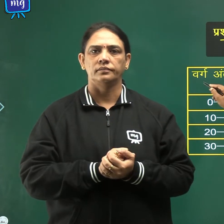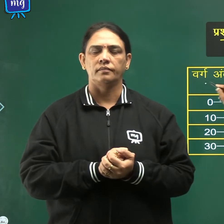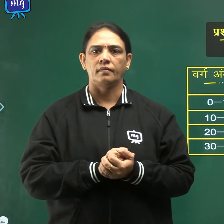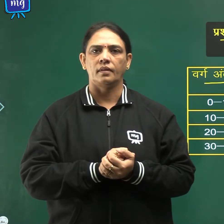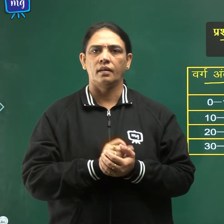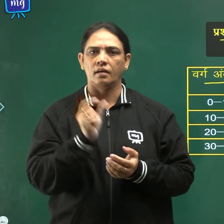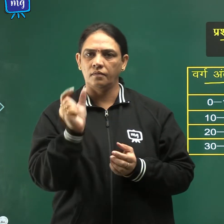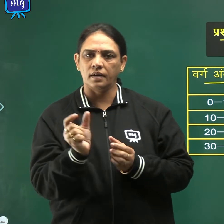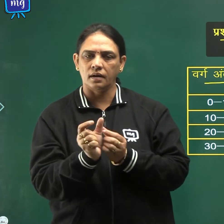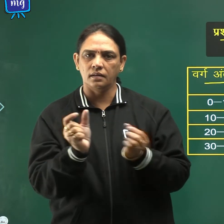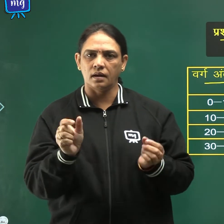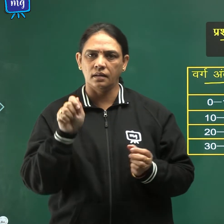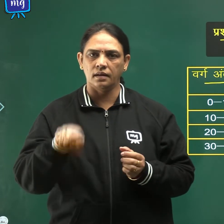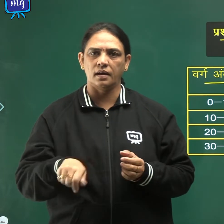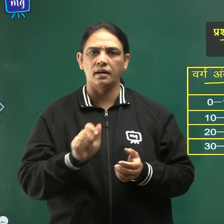वर्ग अंतराल दिया हुआ है,